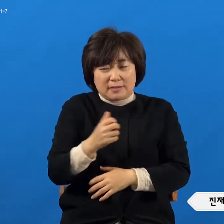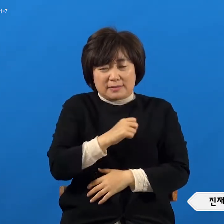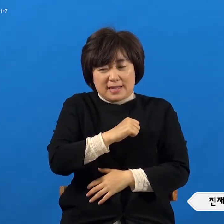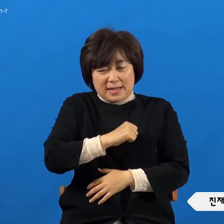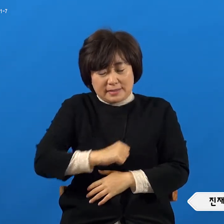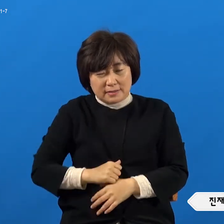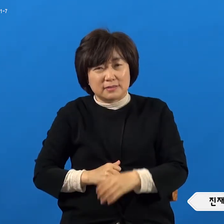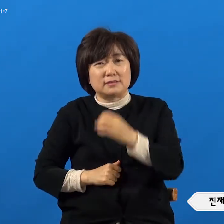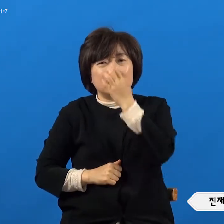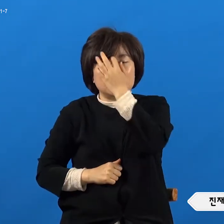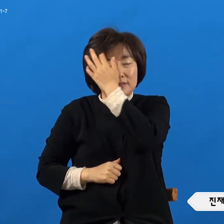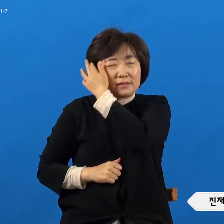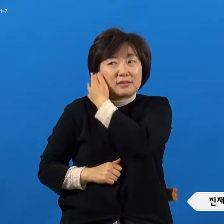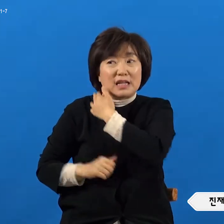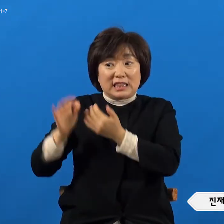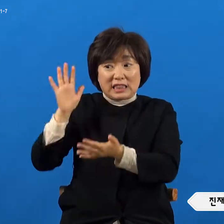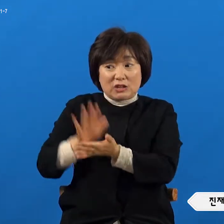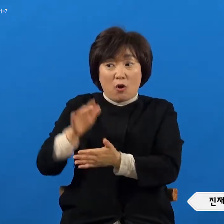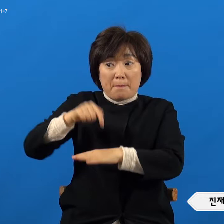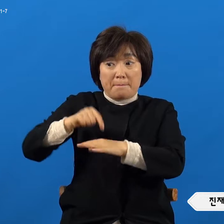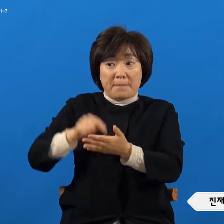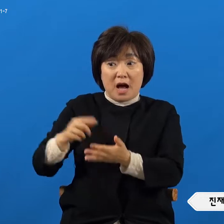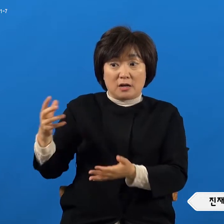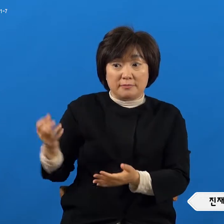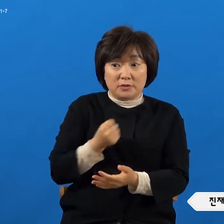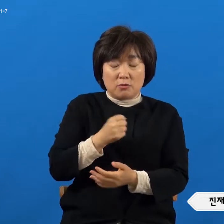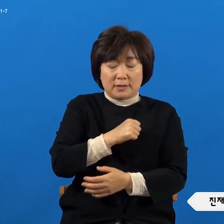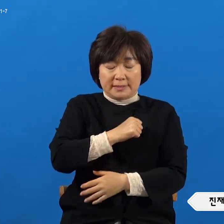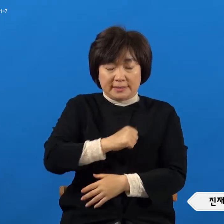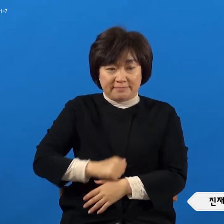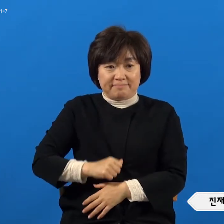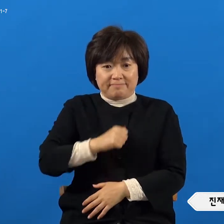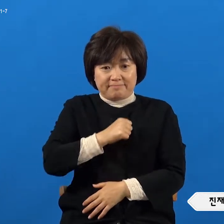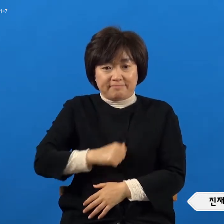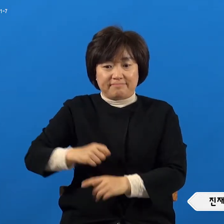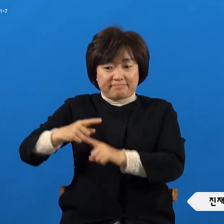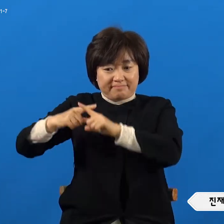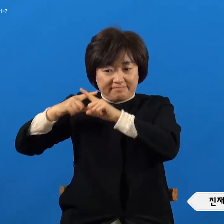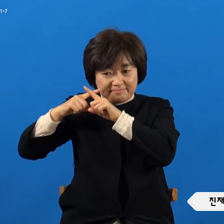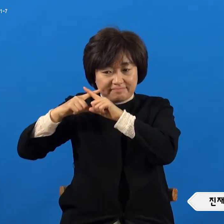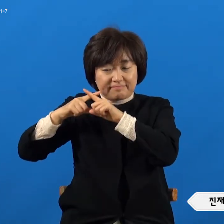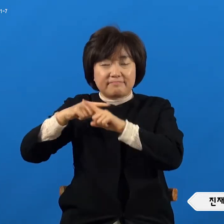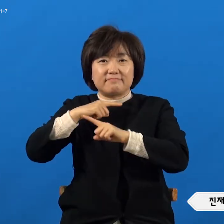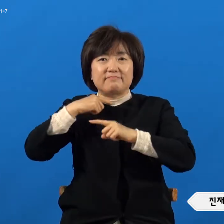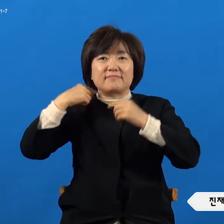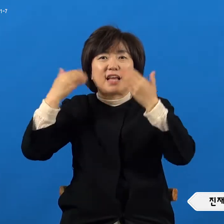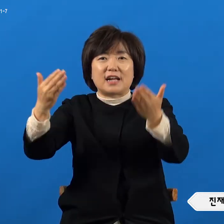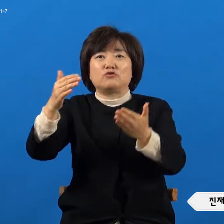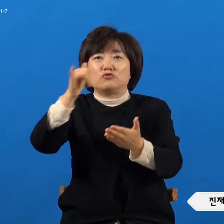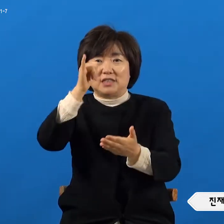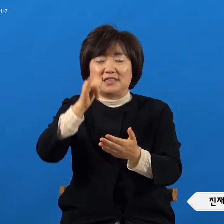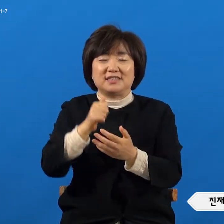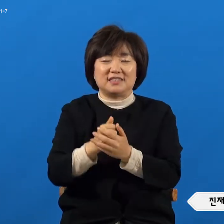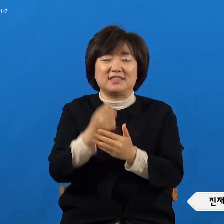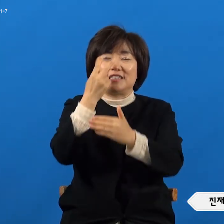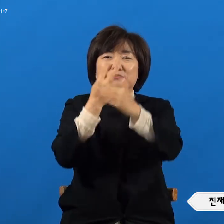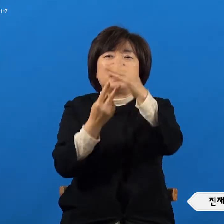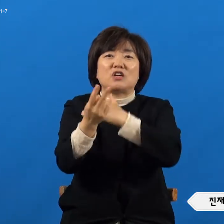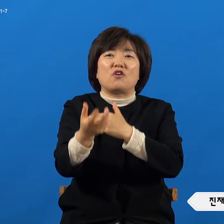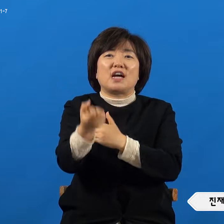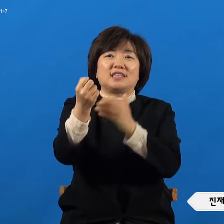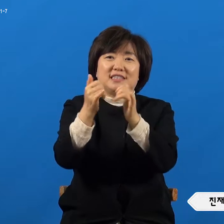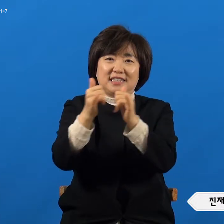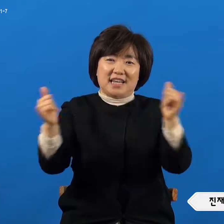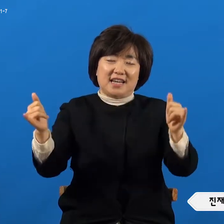아픔도 여전히 뜨거운 마음으로 감수하고 이겨낼 수 있는 비전의 사람이 될 수